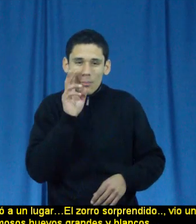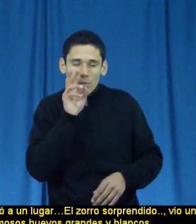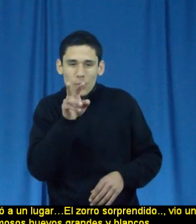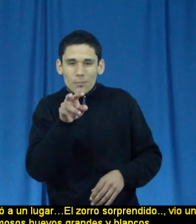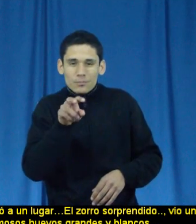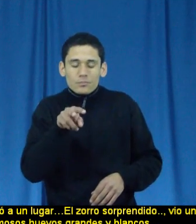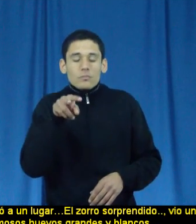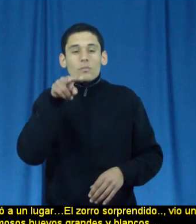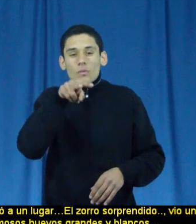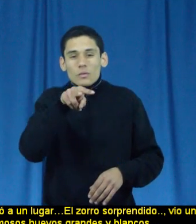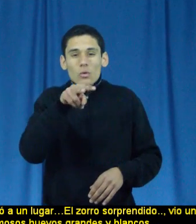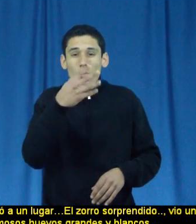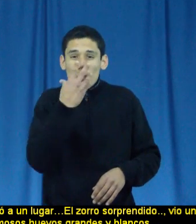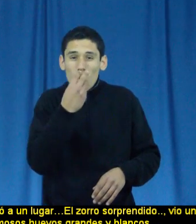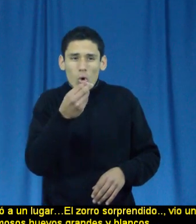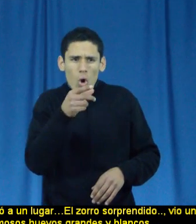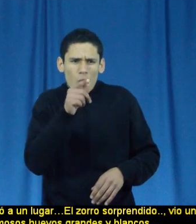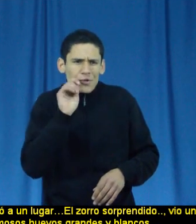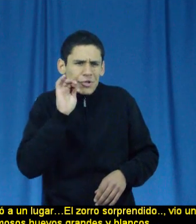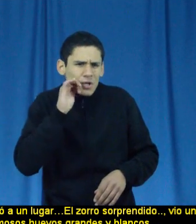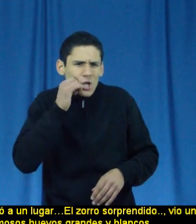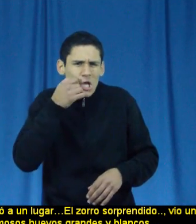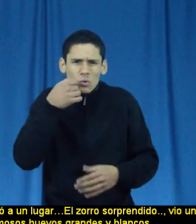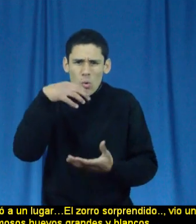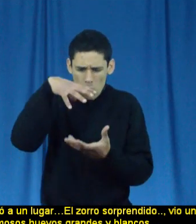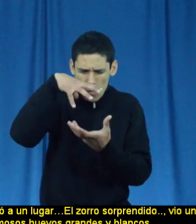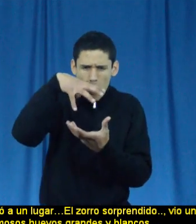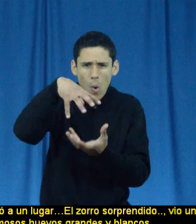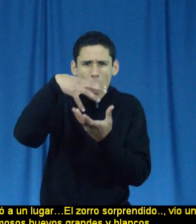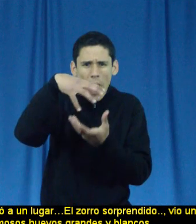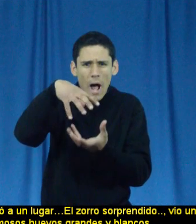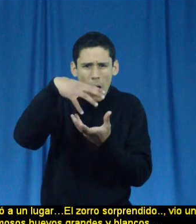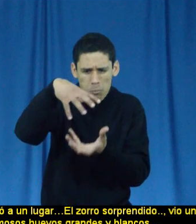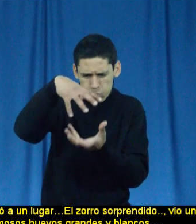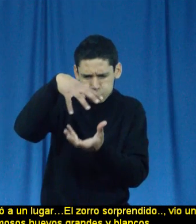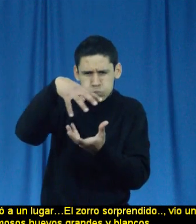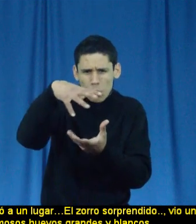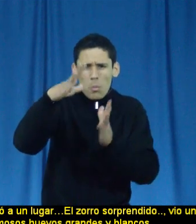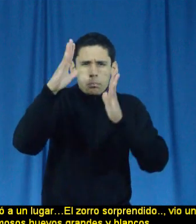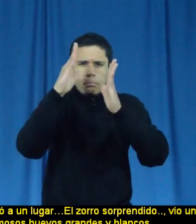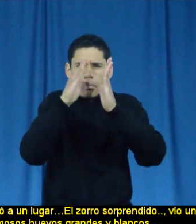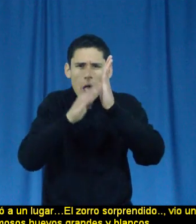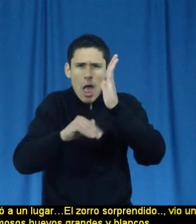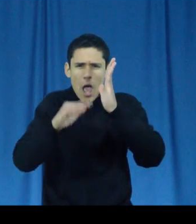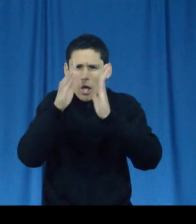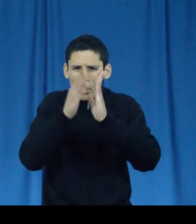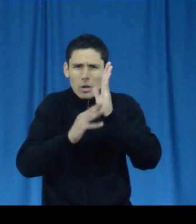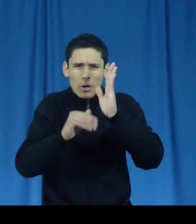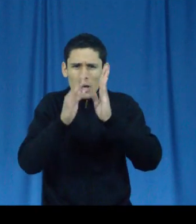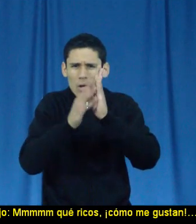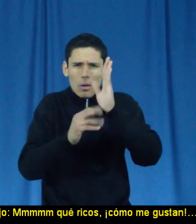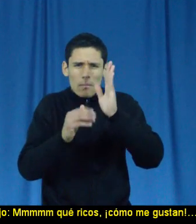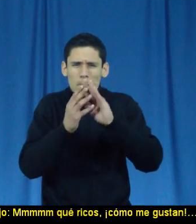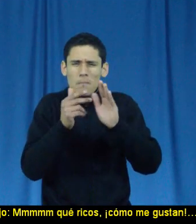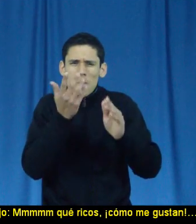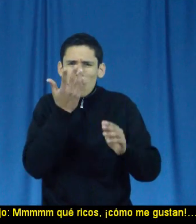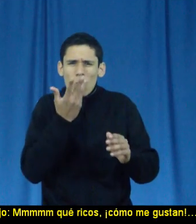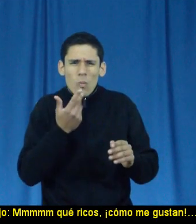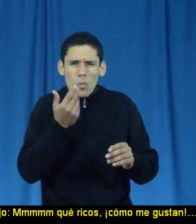Despacito, avanzando. De repente llegó a un lugar. El zorro sorprendido vio unos hermosos huevos grandes y blancos.